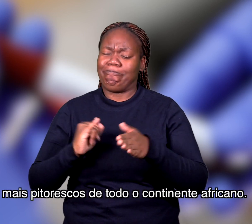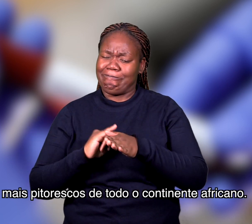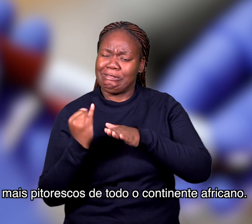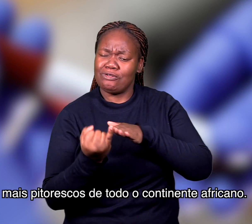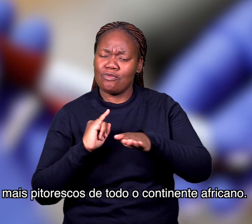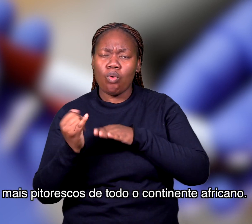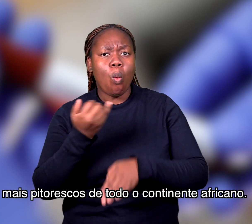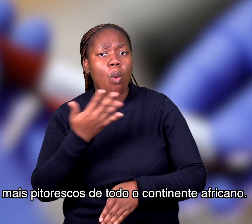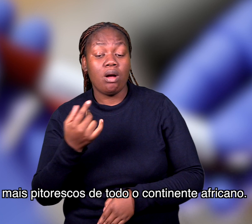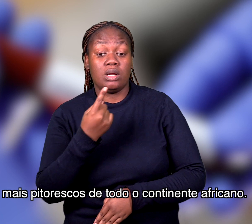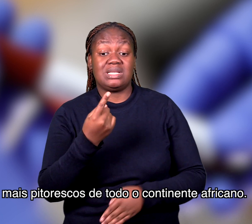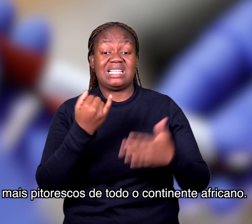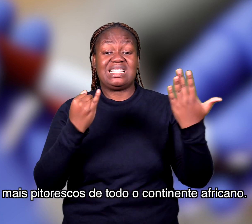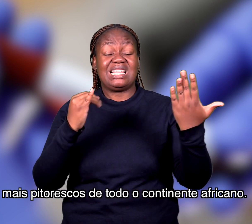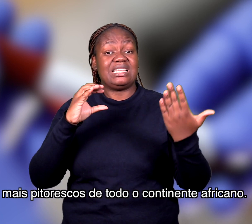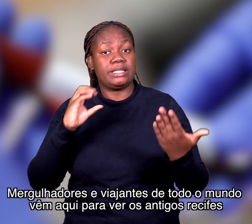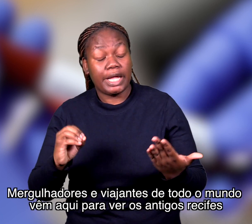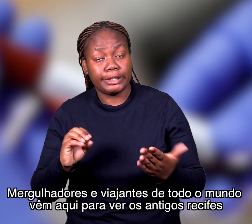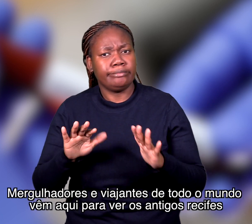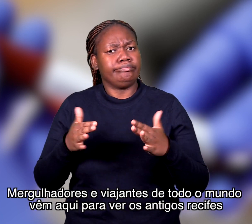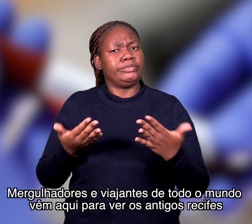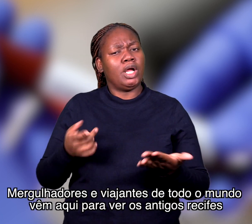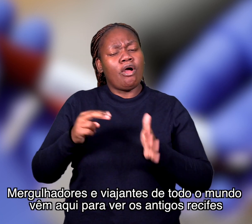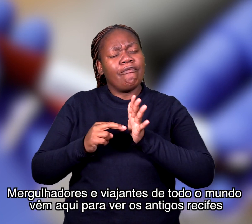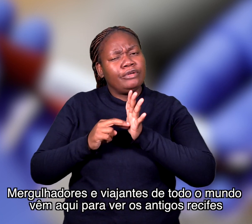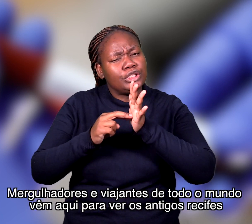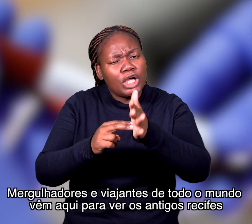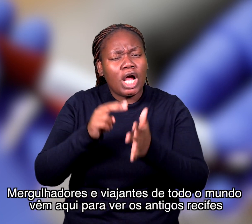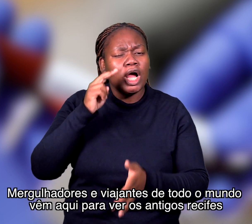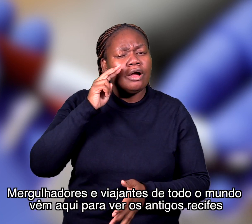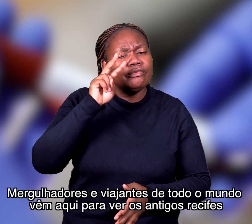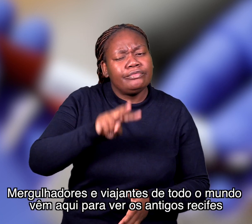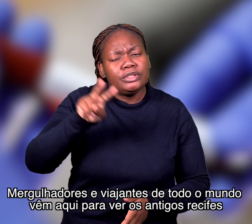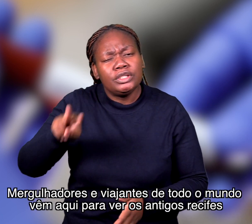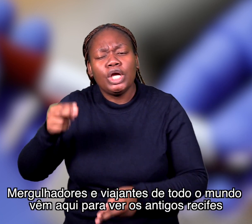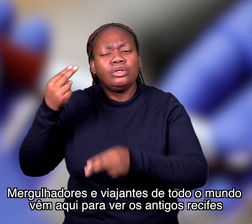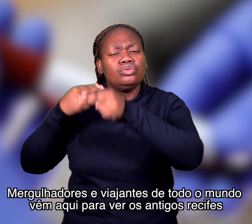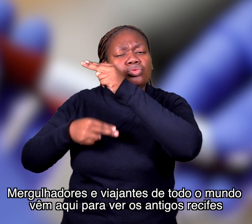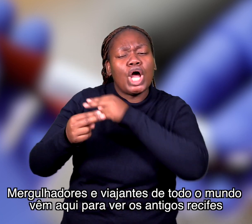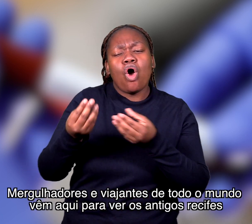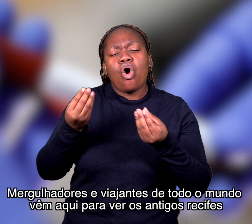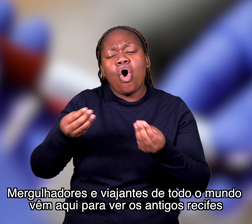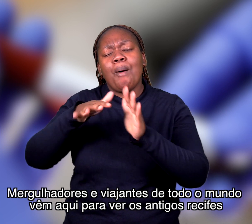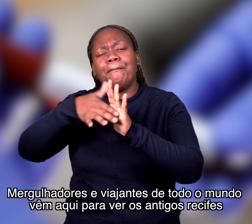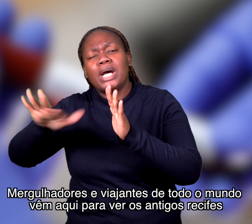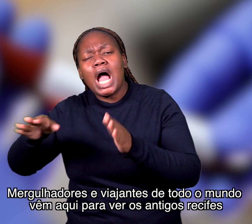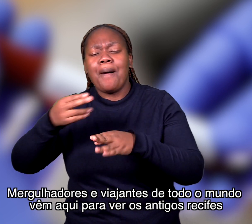pitorescos de todo o continente africano. Mergulhadores e viajantes de todo o mundo vêm aqui para ver os antigos